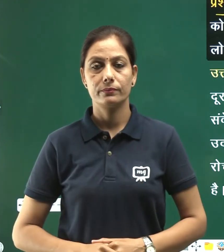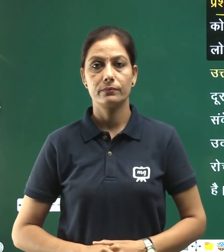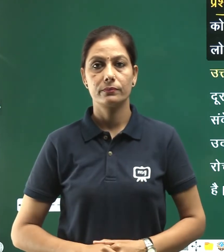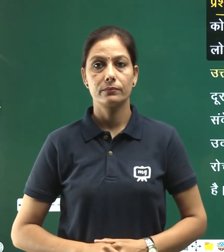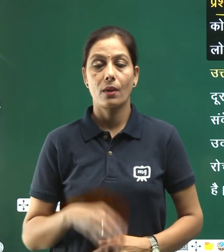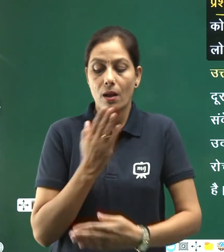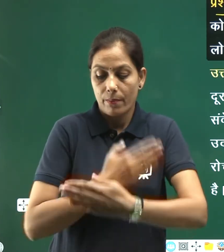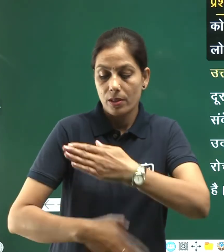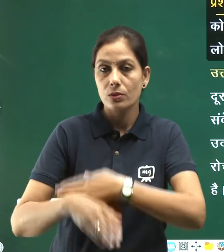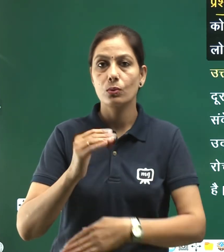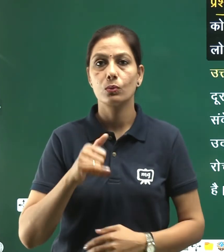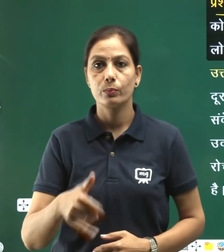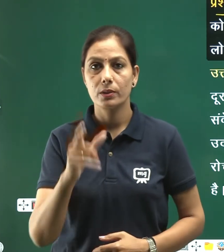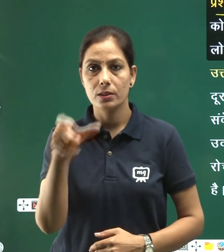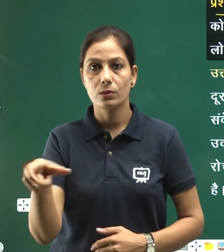अपाहिज को